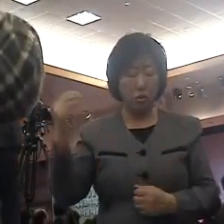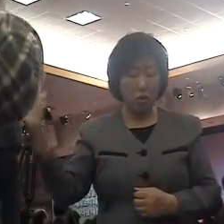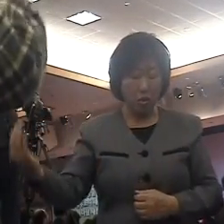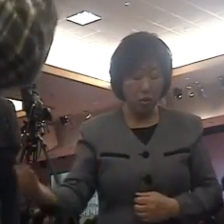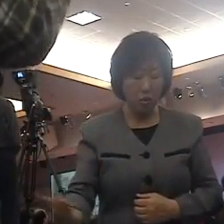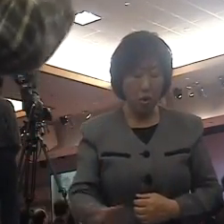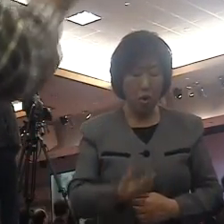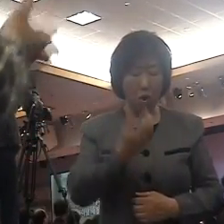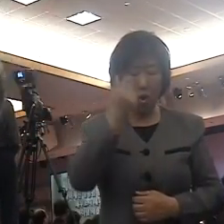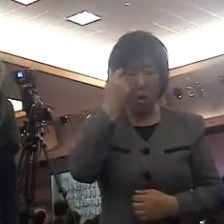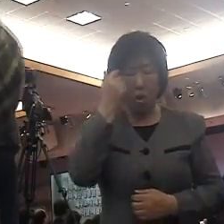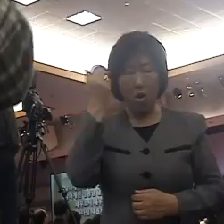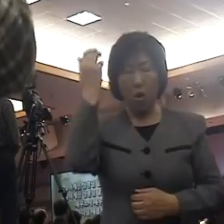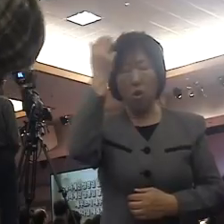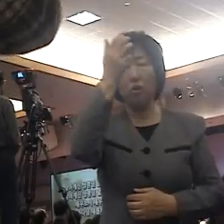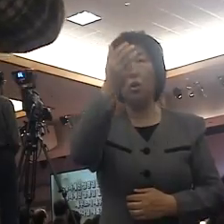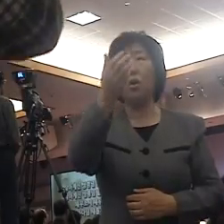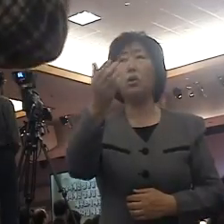살아계신